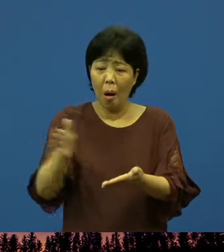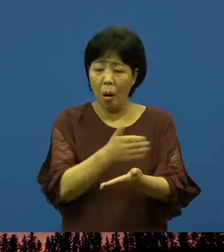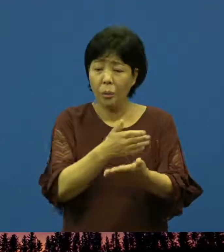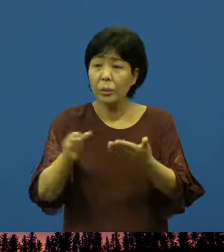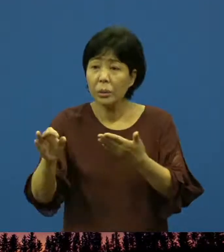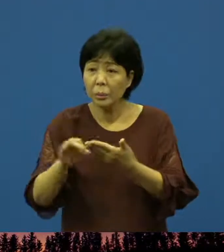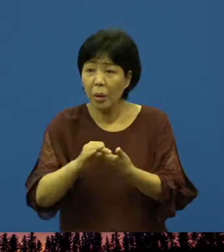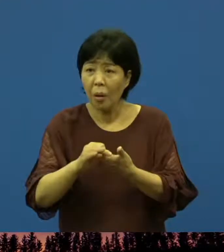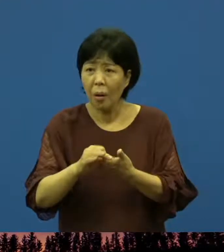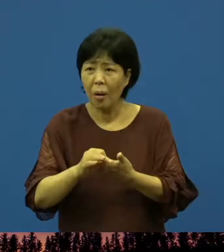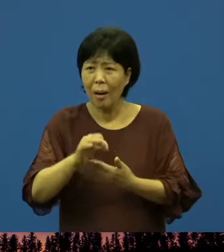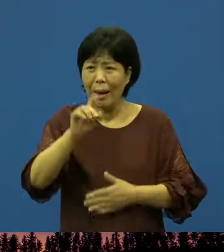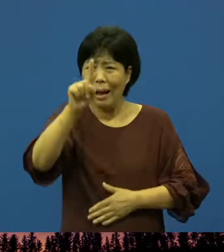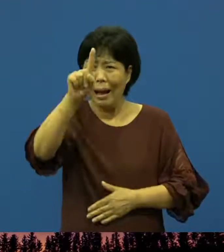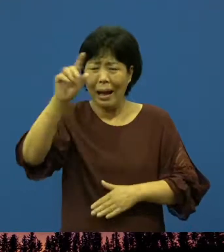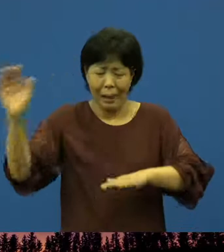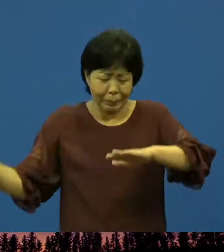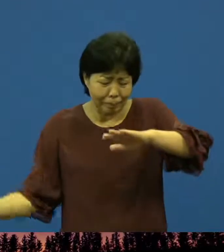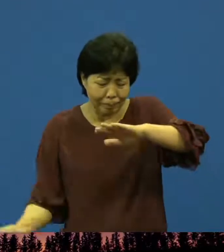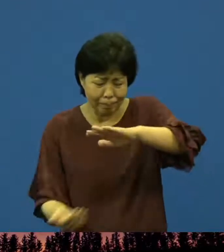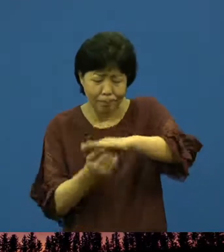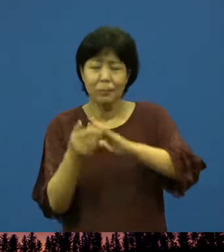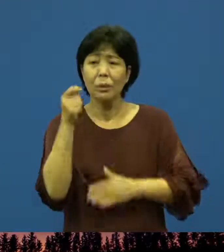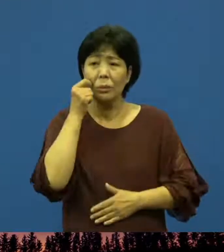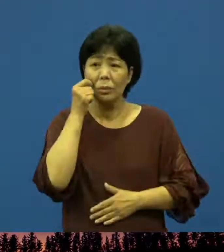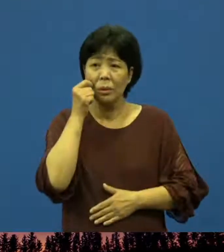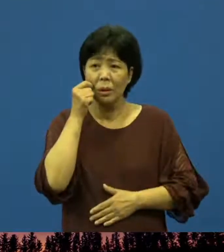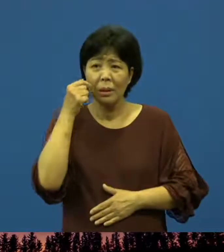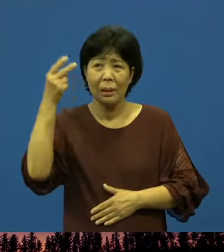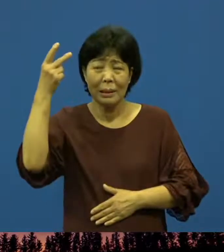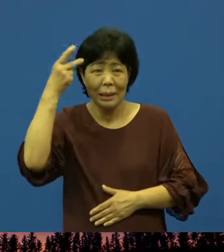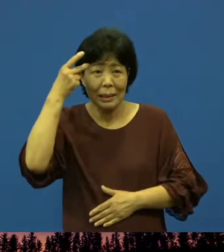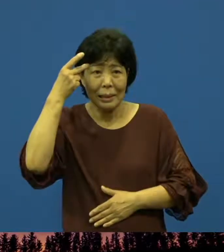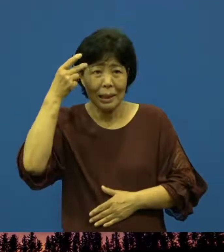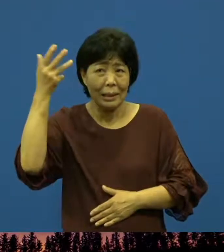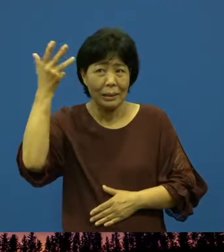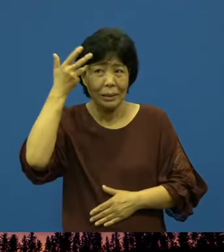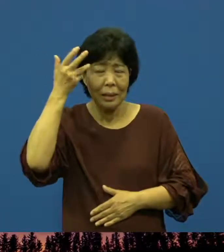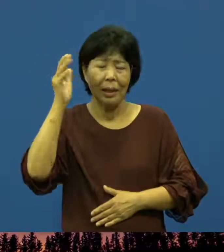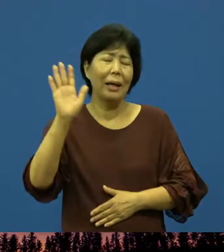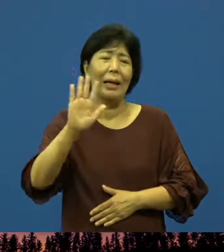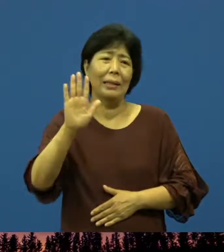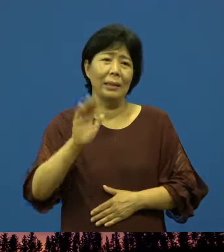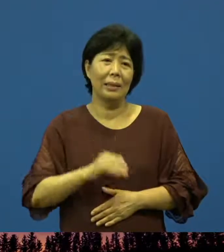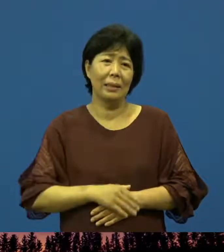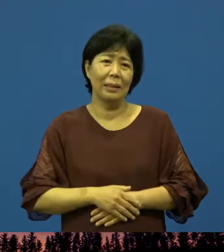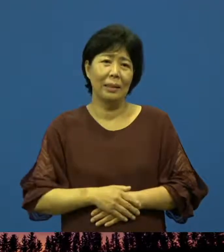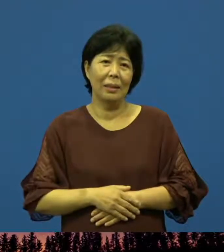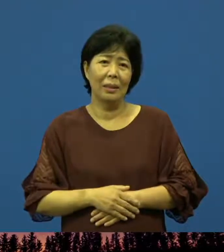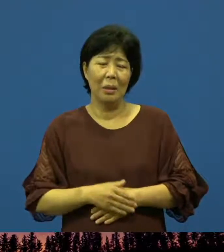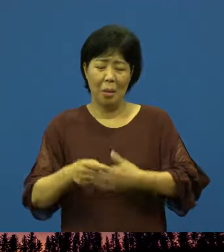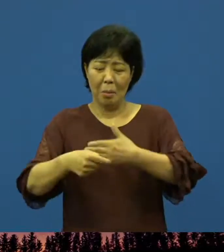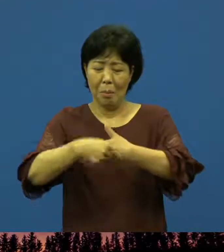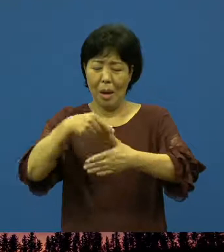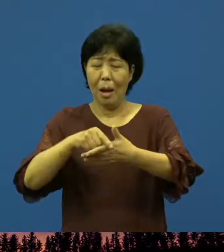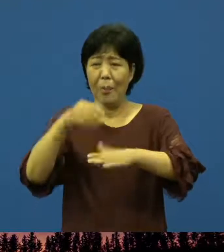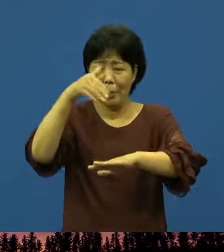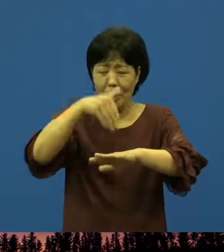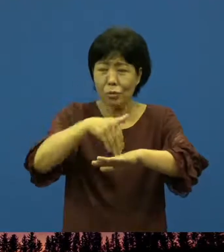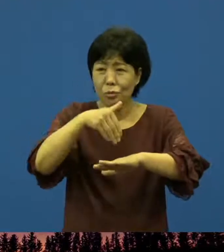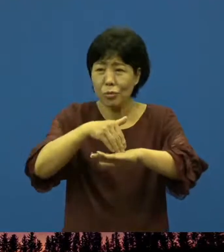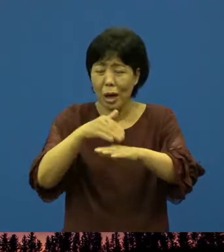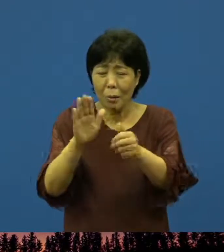없습니다. 그래서 기독교란 뭐냐? 사상이 아니고 철학이 아니고 도덕이 아니라 마음의 수양이나 위안을 얻는 그런 정도가